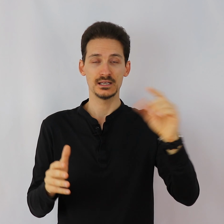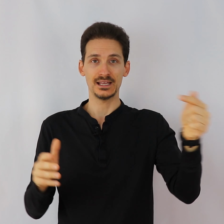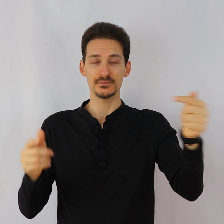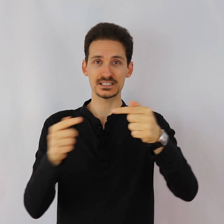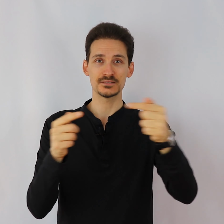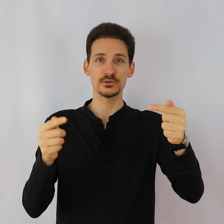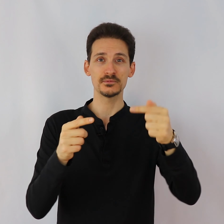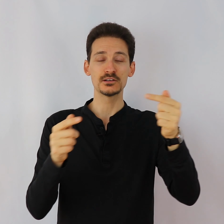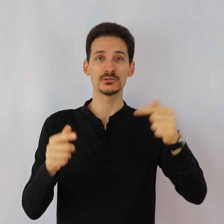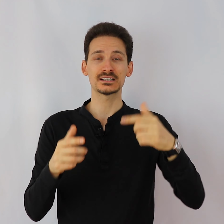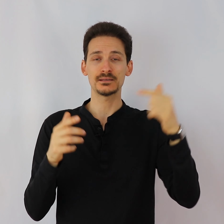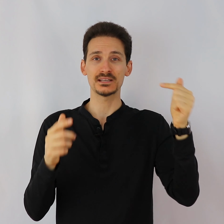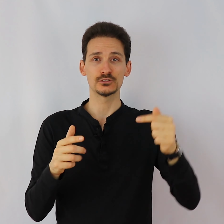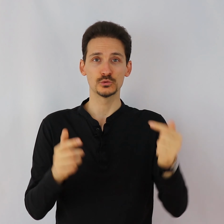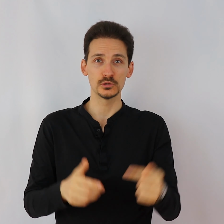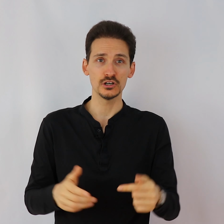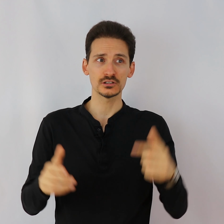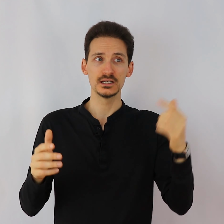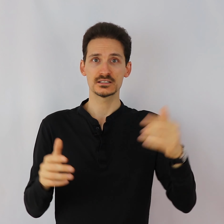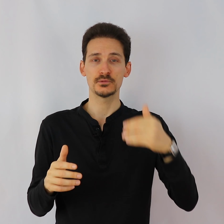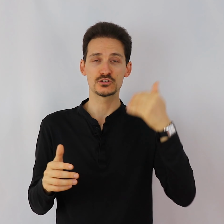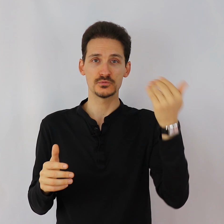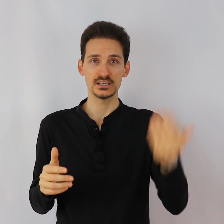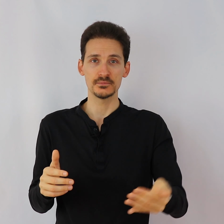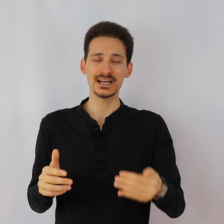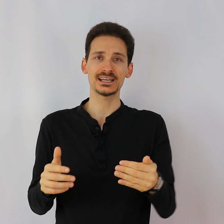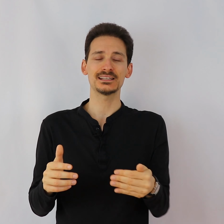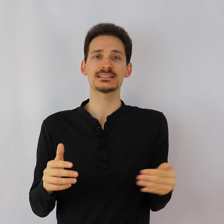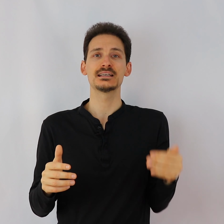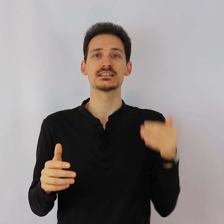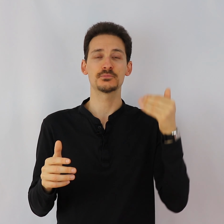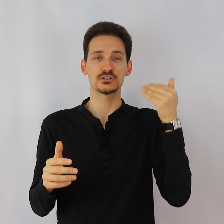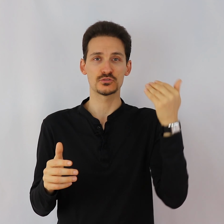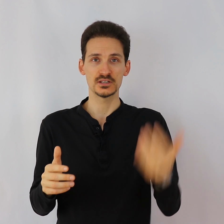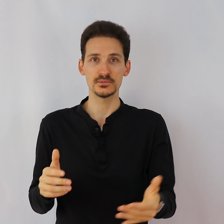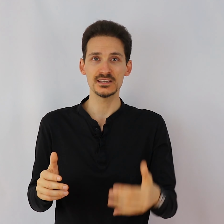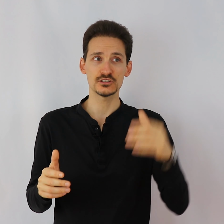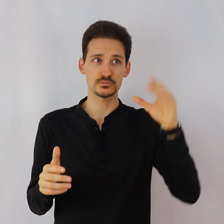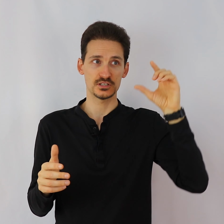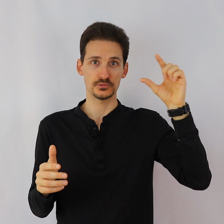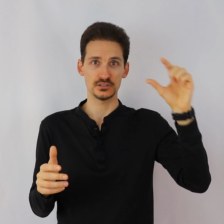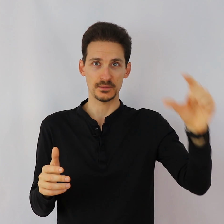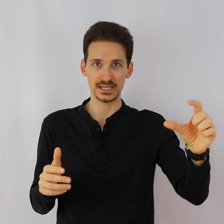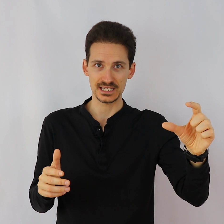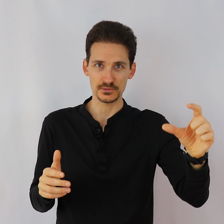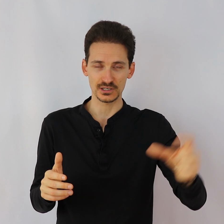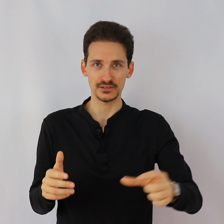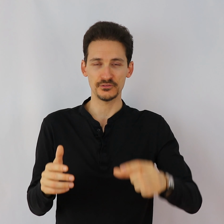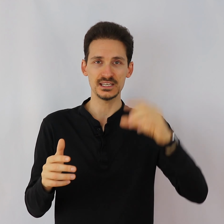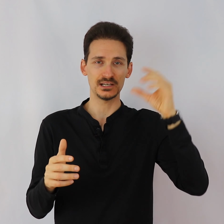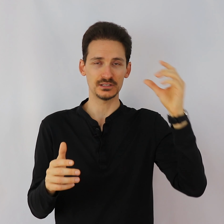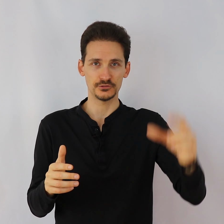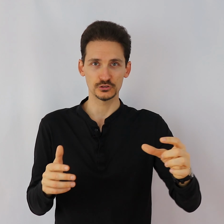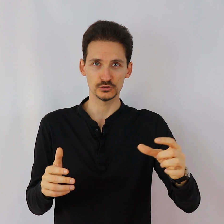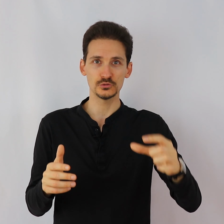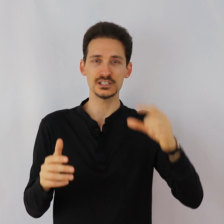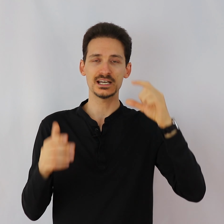además se puede vincular también a tu blog se pueden subir imágenes se pueden subir vídeos puedes poner una pequeña biografía una foto tuya